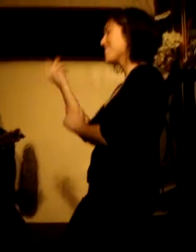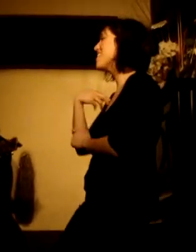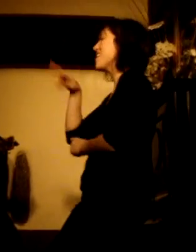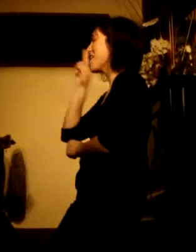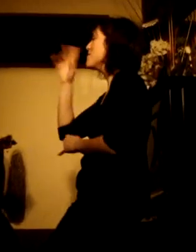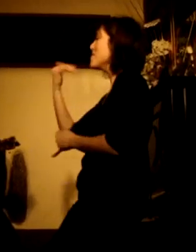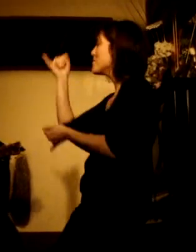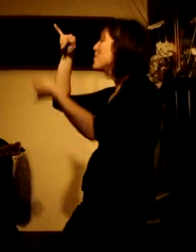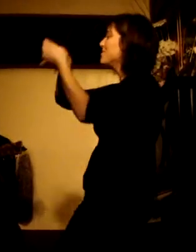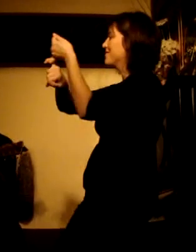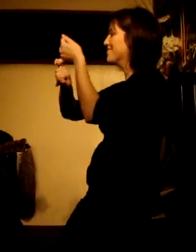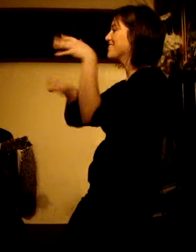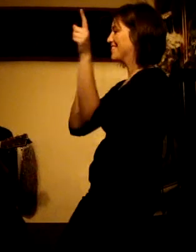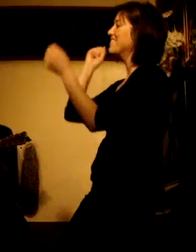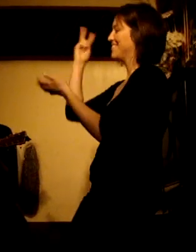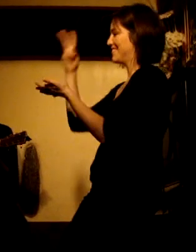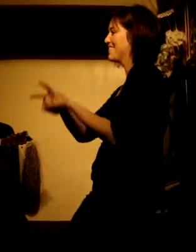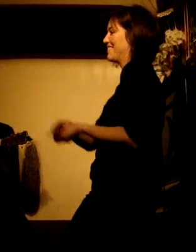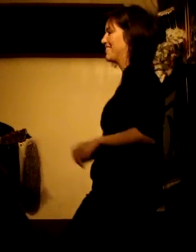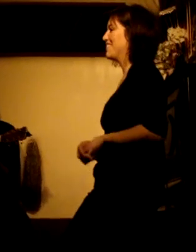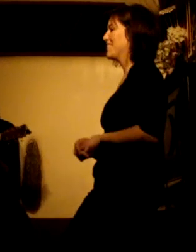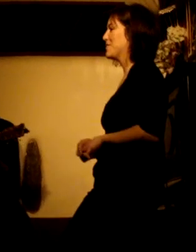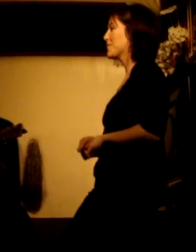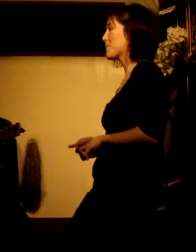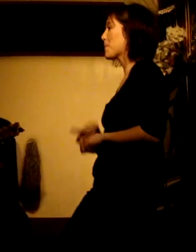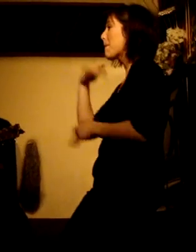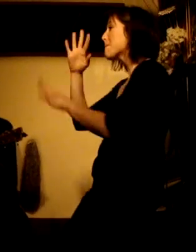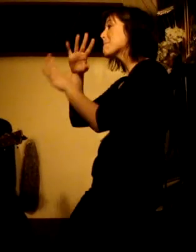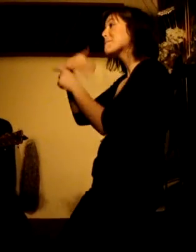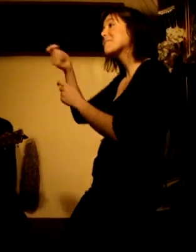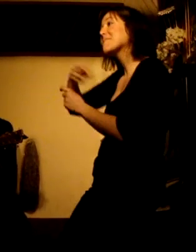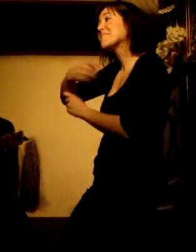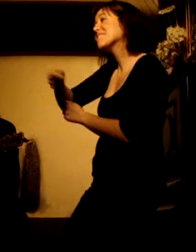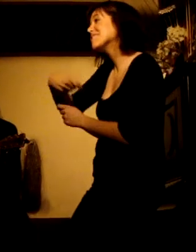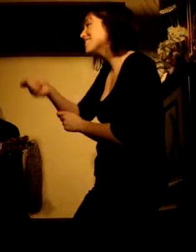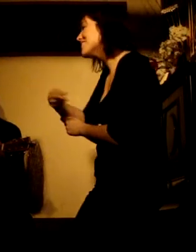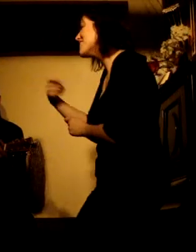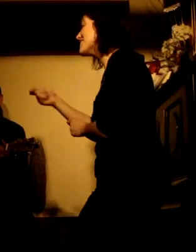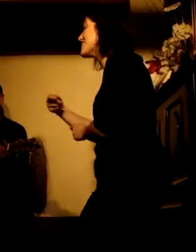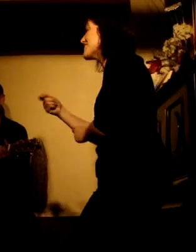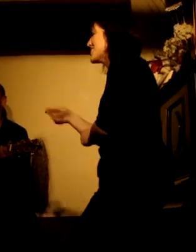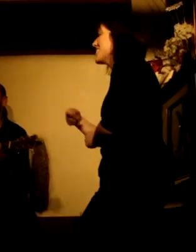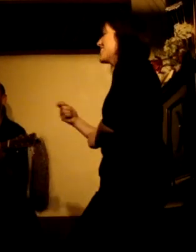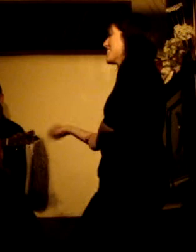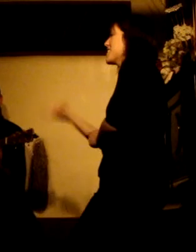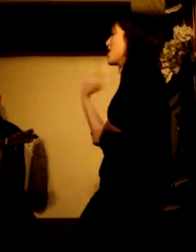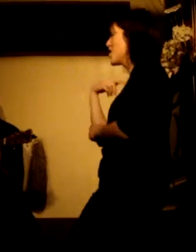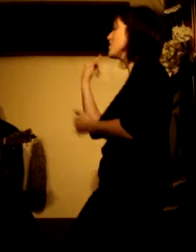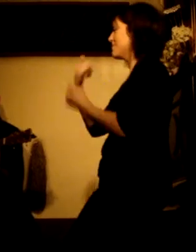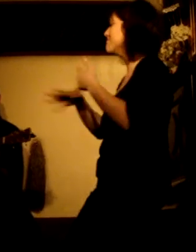periquete les vemos casados. Una partida de bridge, un trial, un